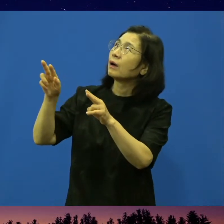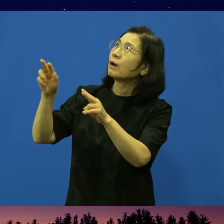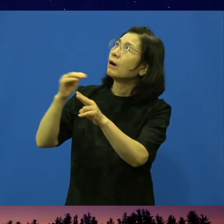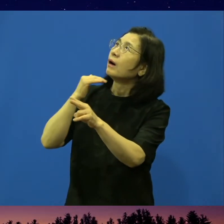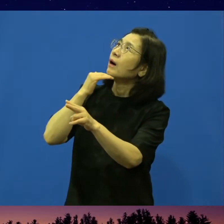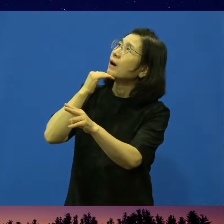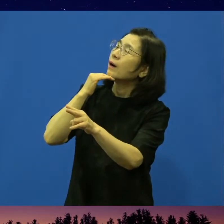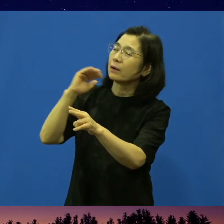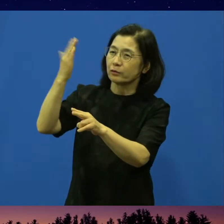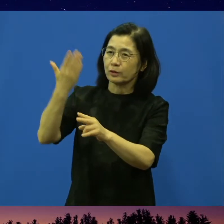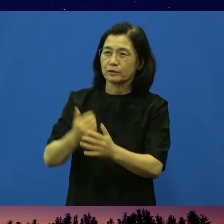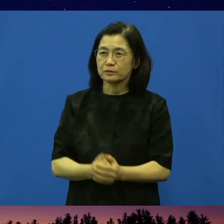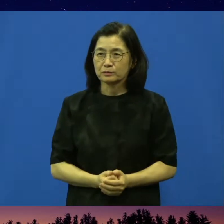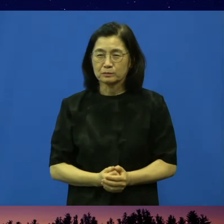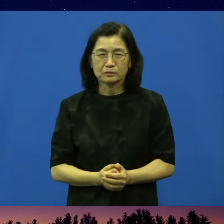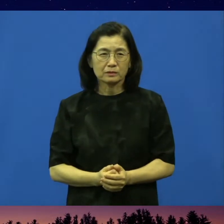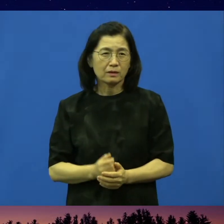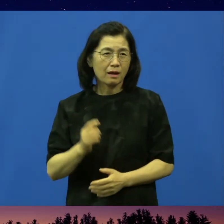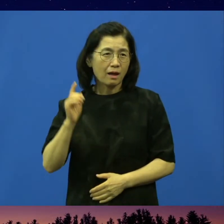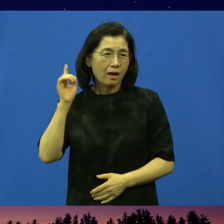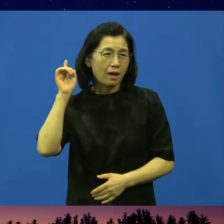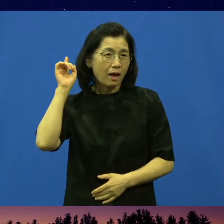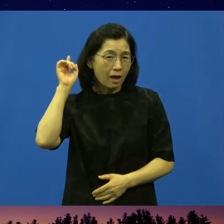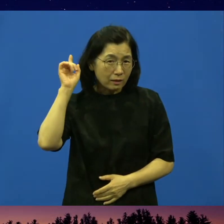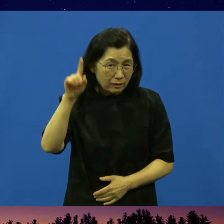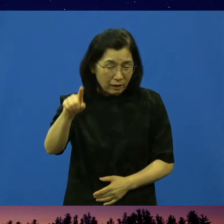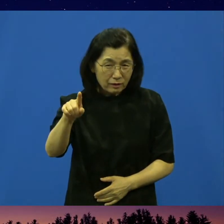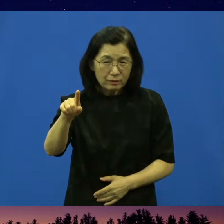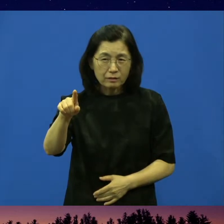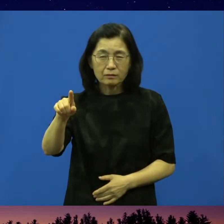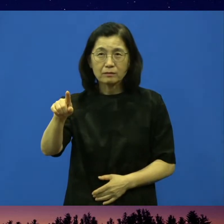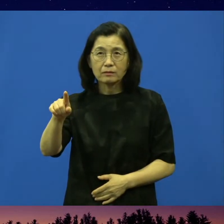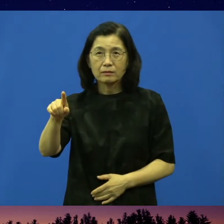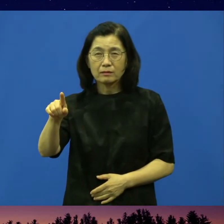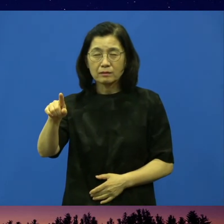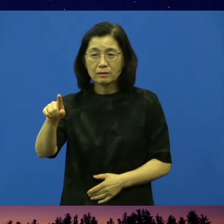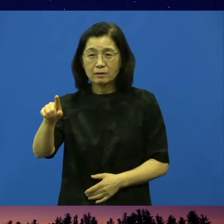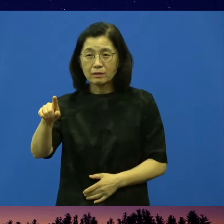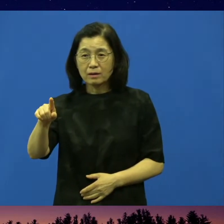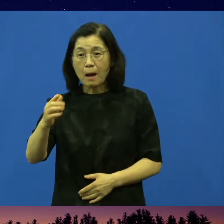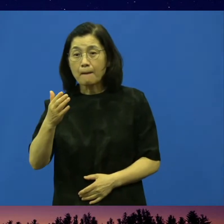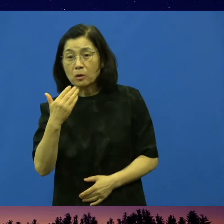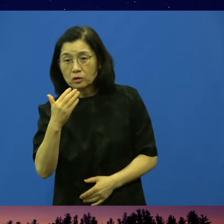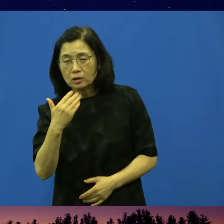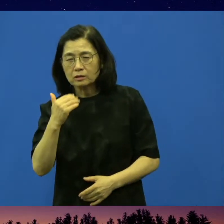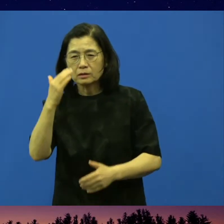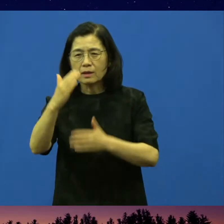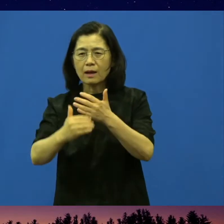내일에 대한 보장은 하나님이 나에게 맡겨라는 거거든요.